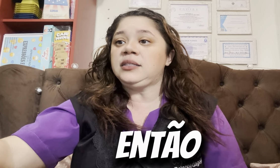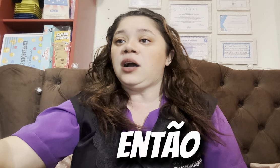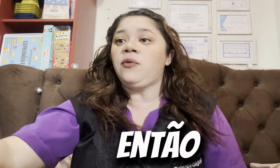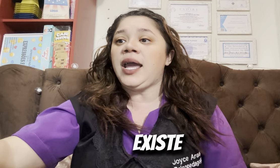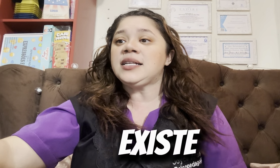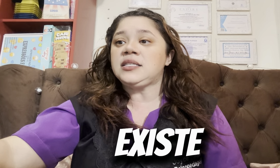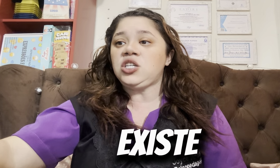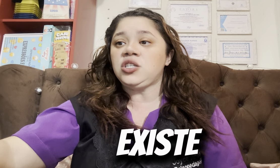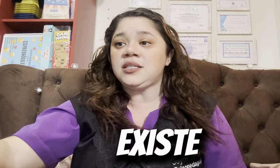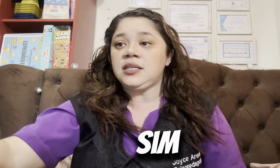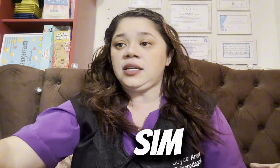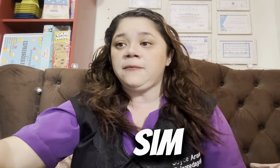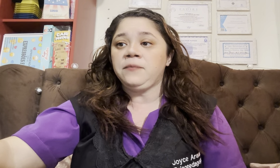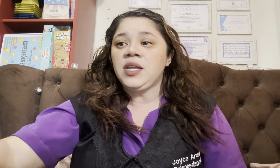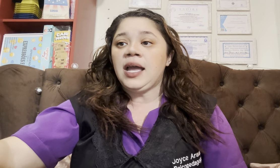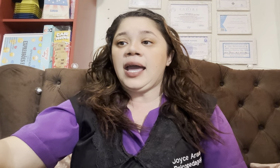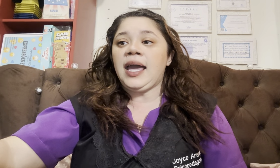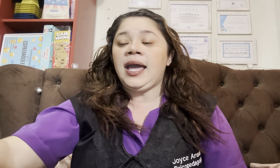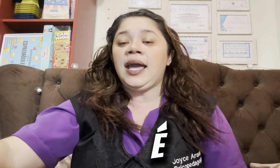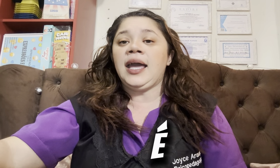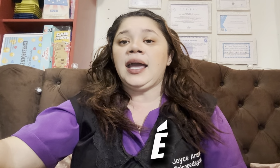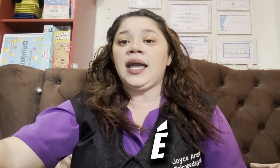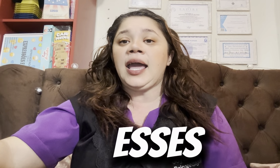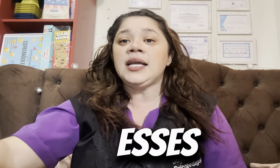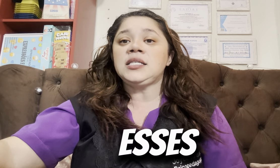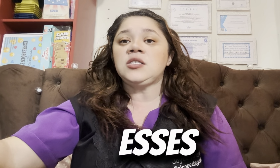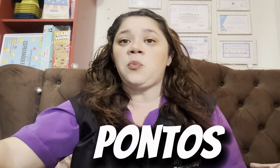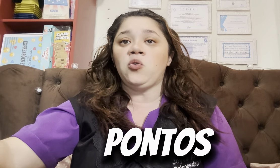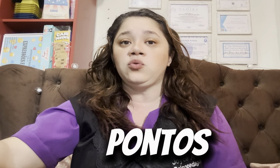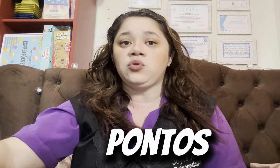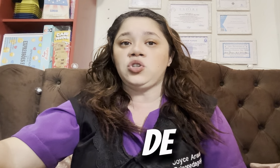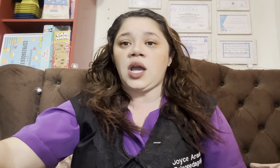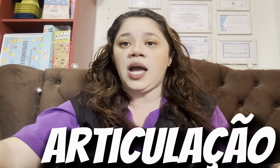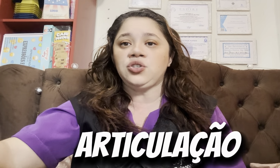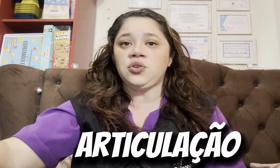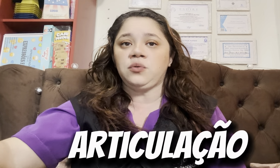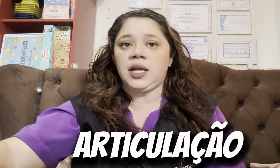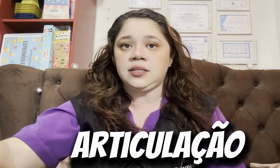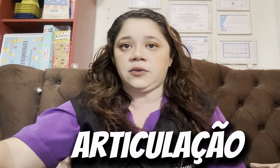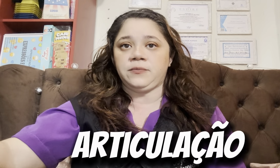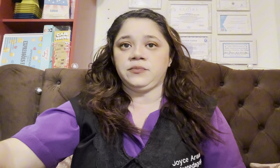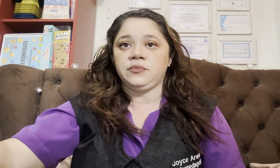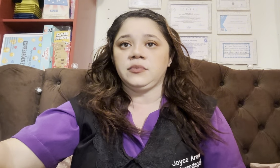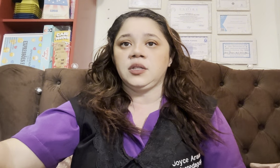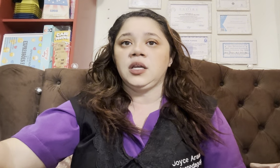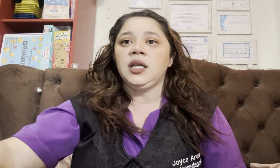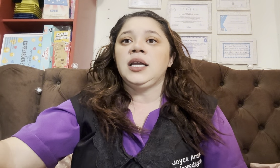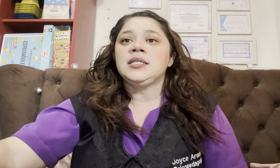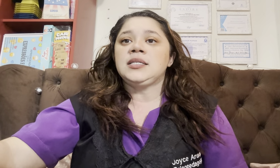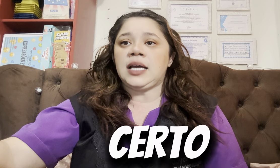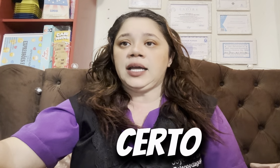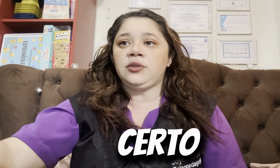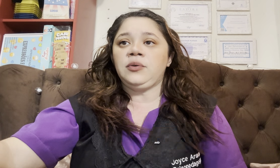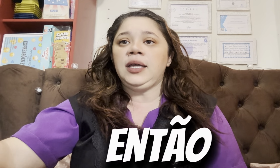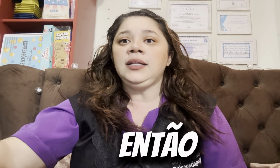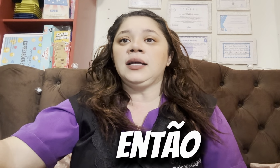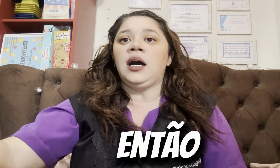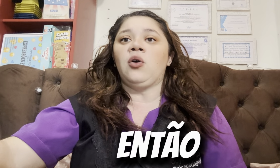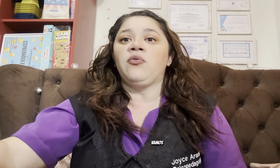Então, existe sim esses pontos de articulação, certo? Então,